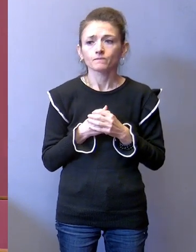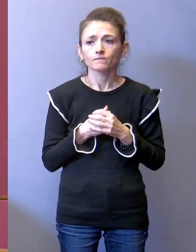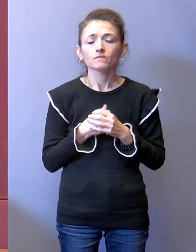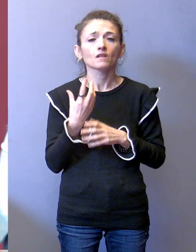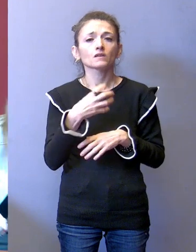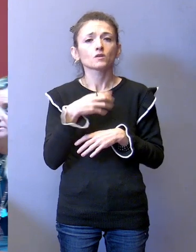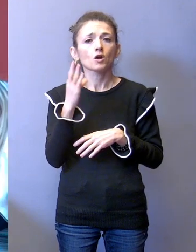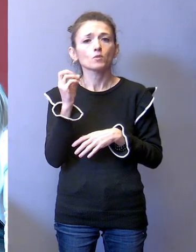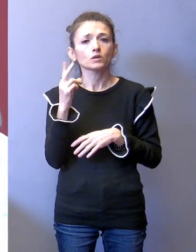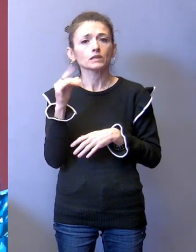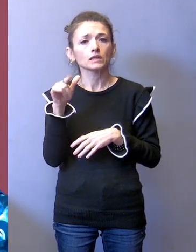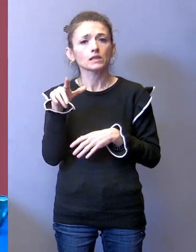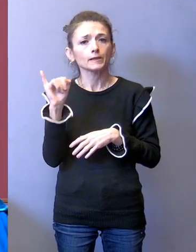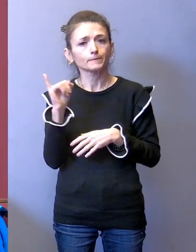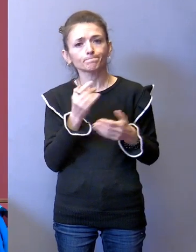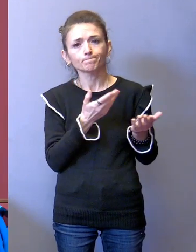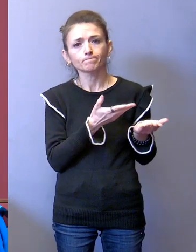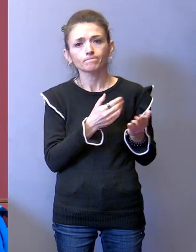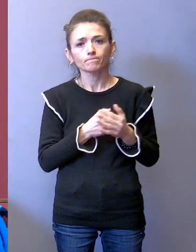assessore bordelli